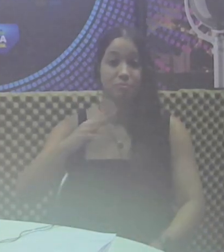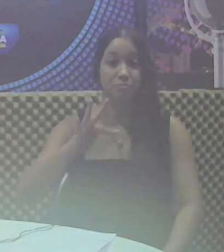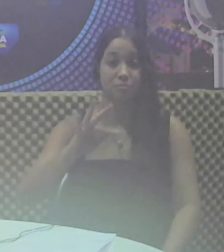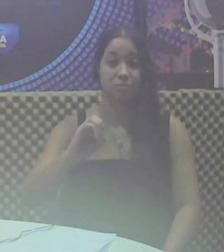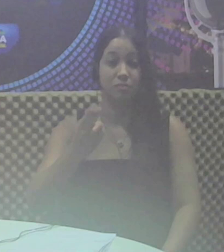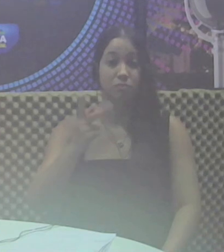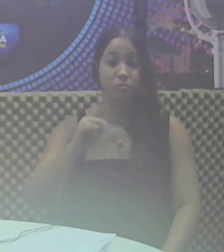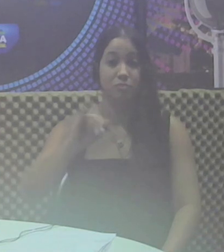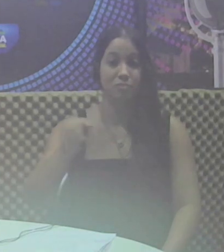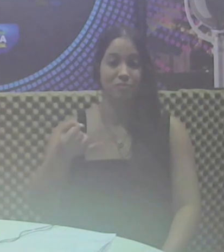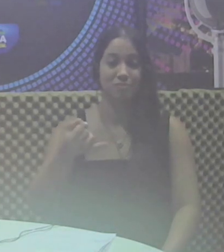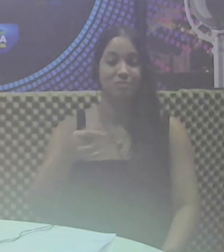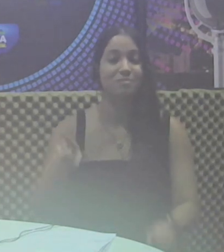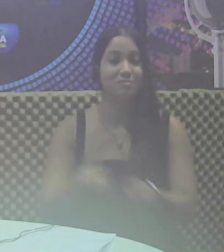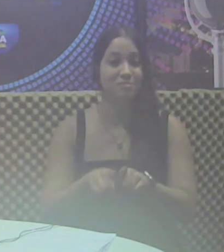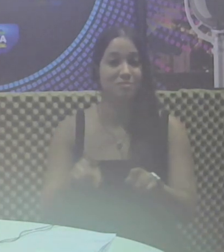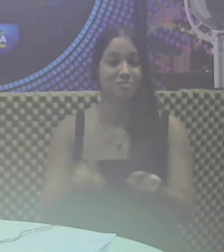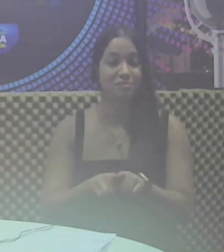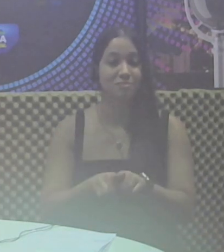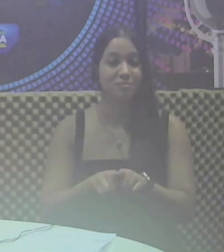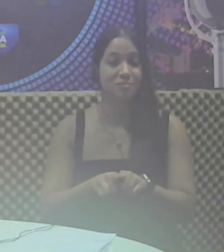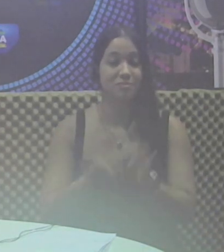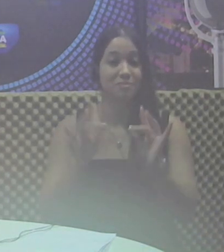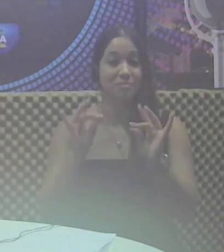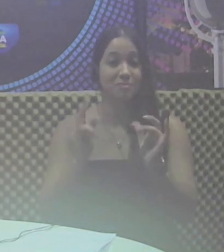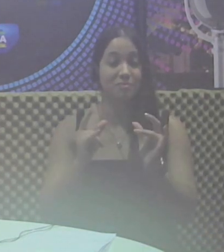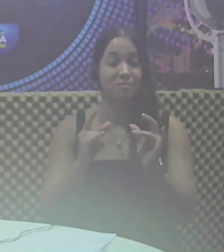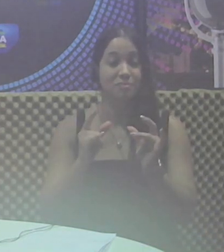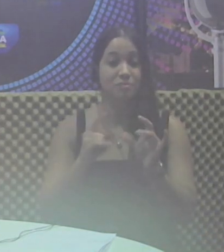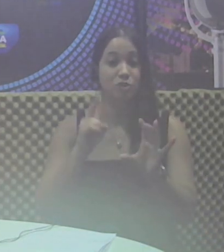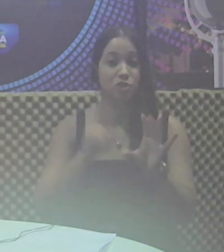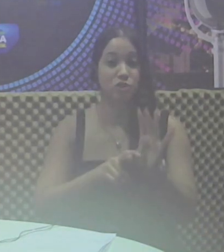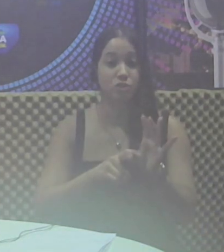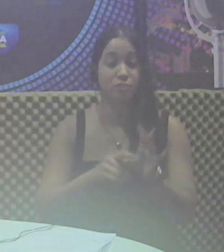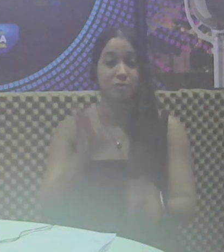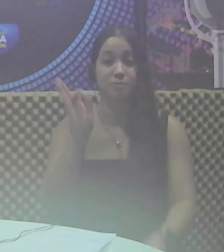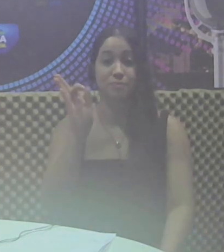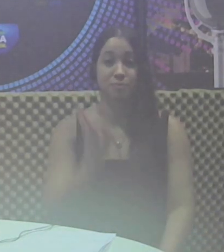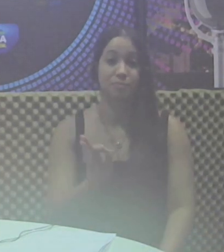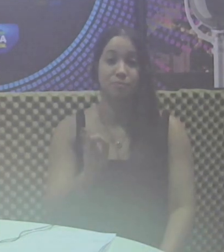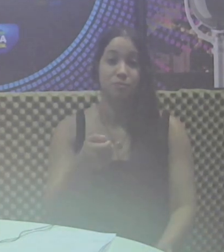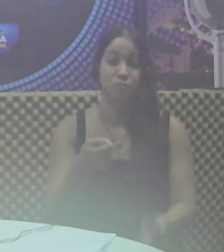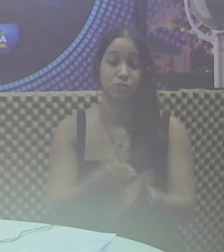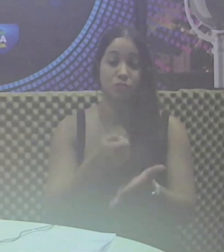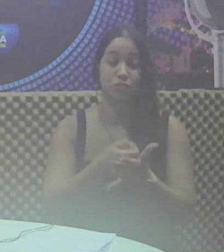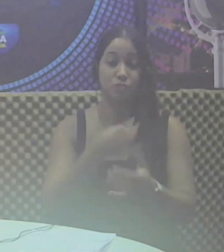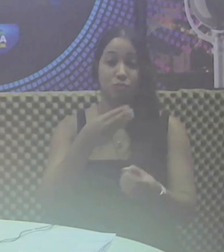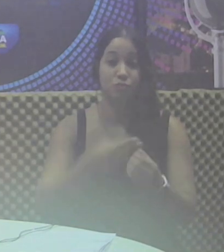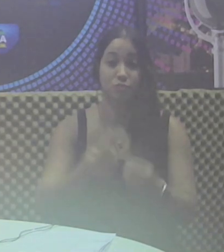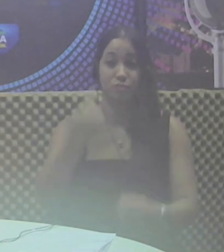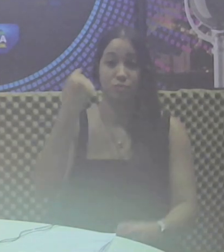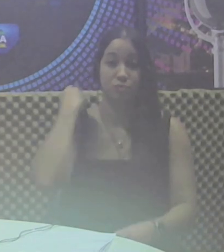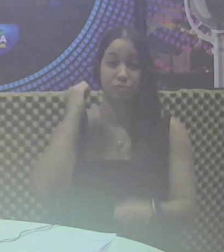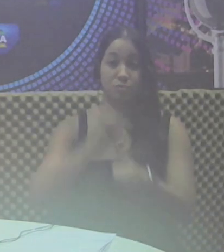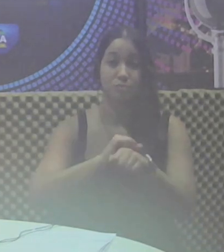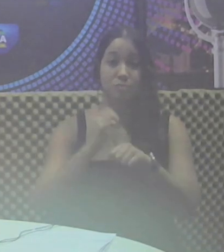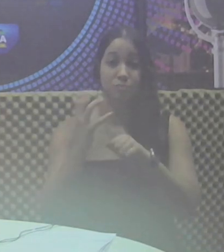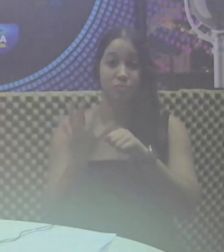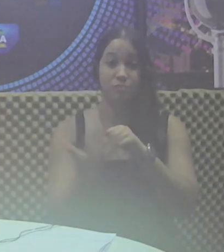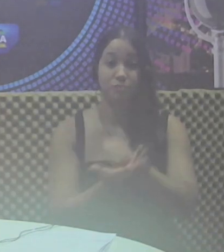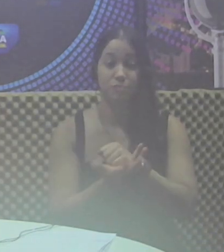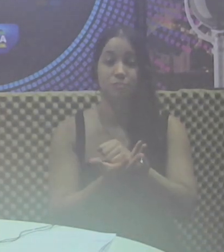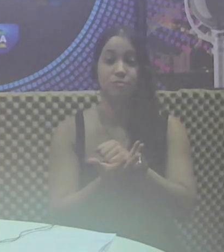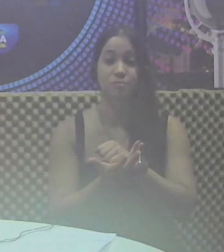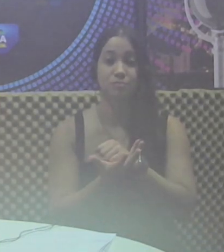jurídicas, além de possibilitar a remissão de dívidas sobre taxas específicas cobradas pelo município durante a pandemia de